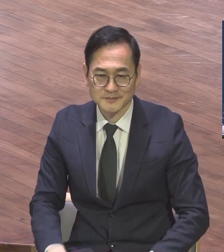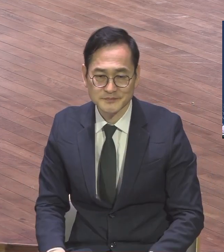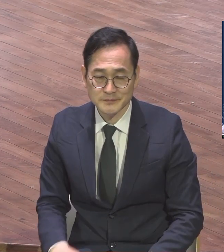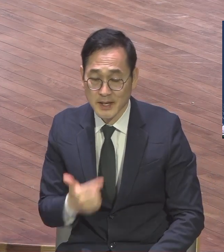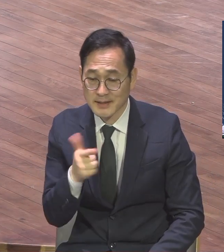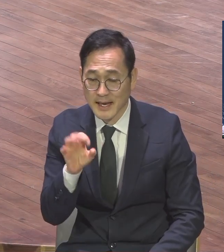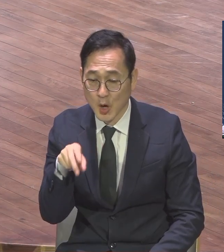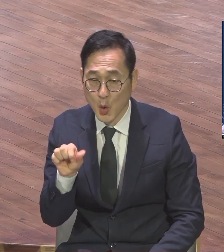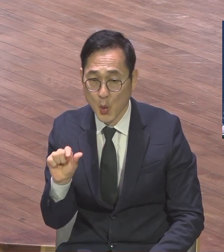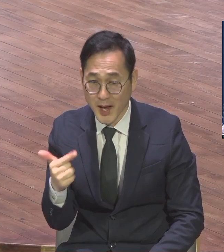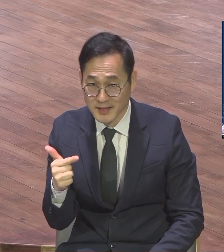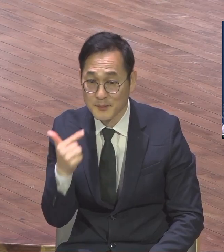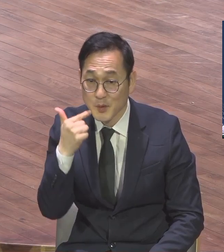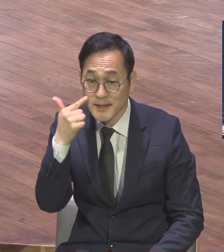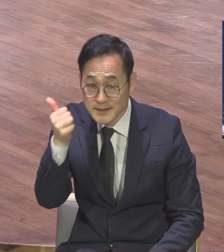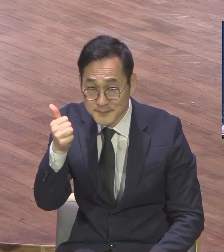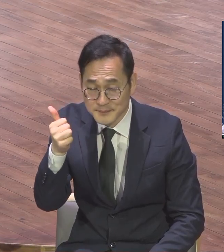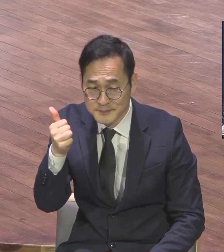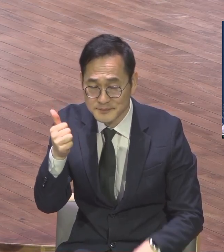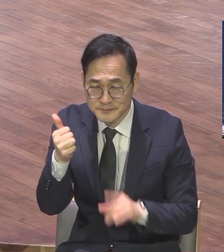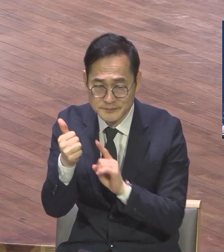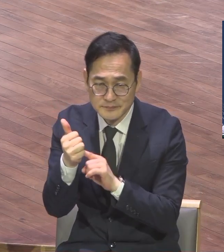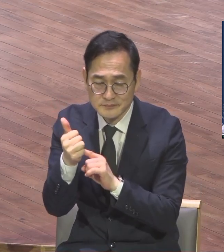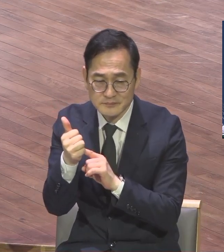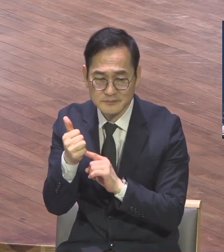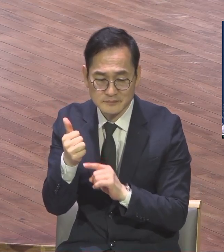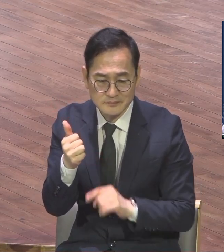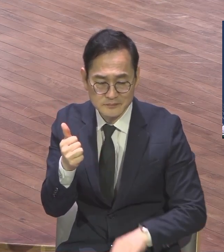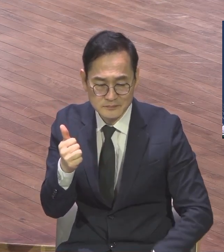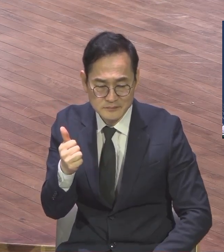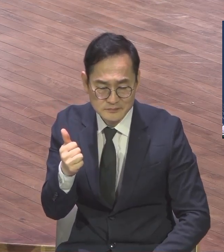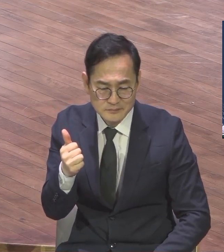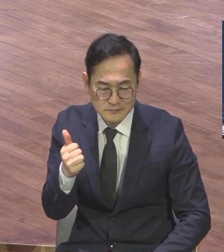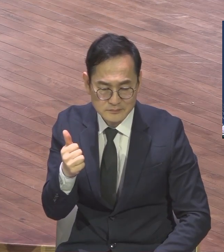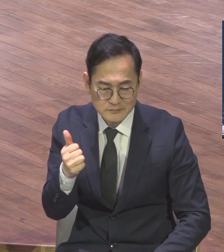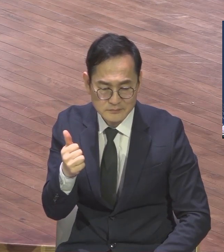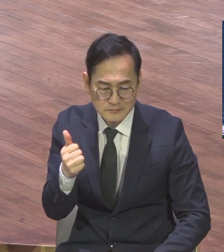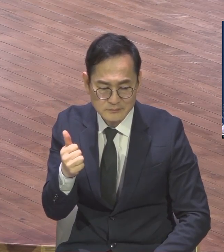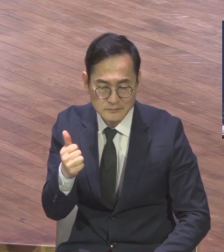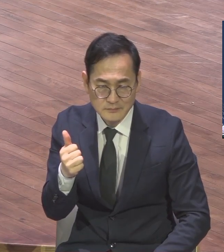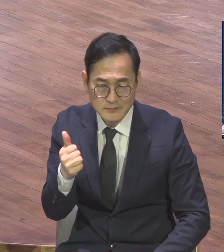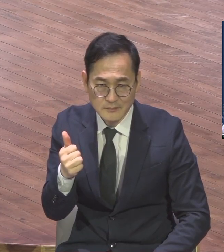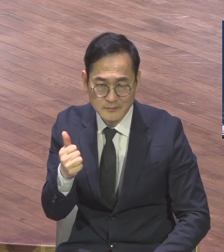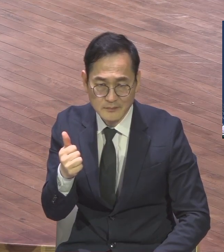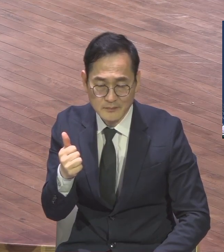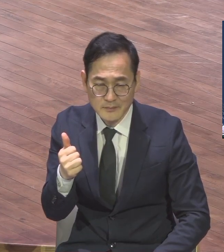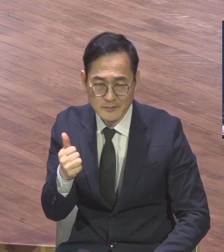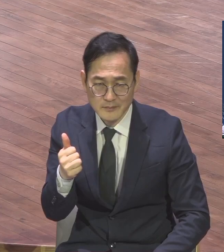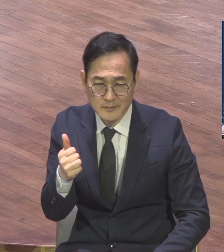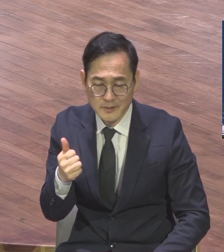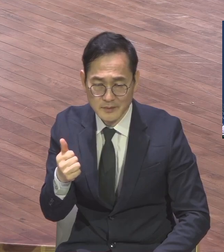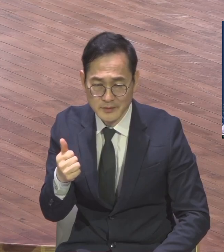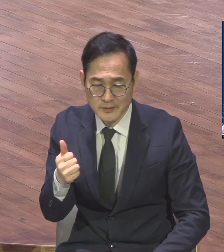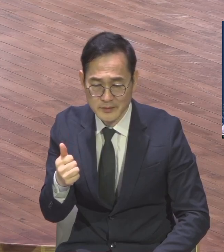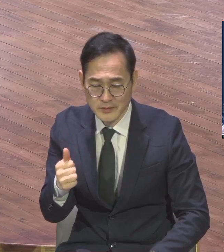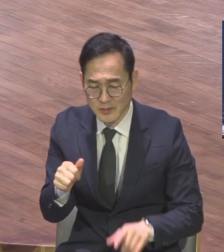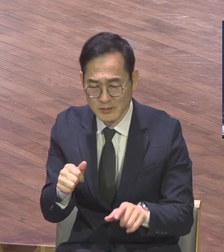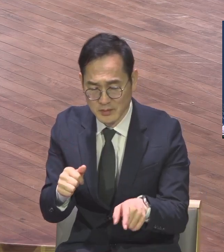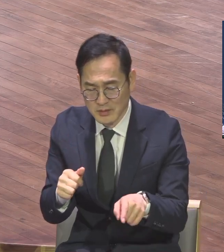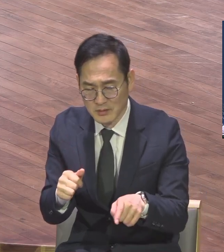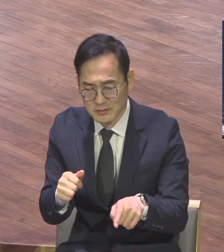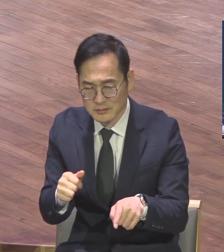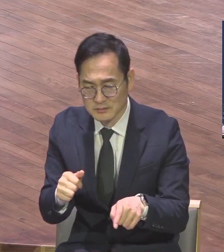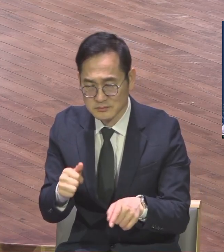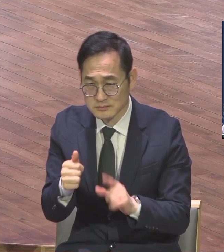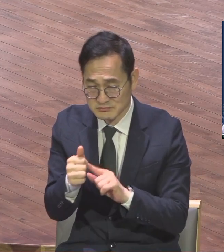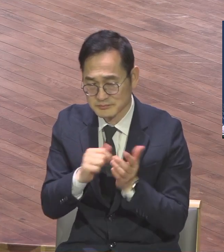목사님이 신학위원회 보고서를 통해서 그 신학적인 입장을 분명하게 성경적으로 또 이제 발표를